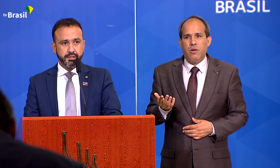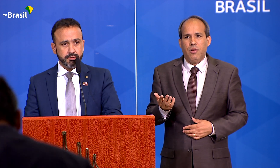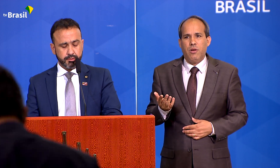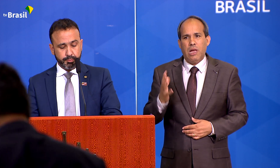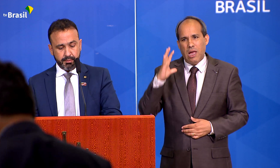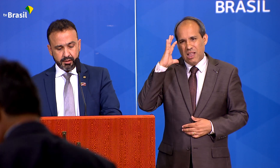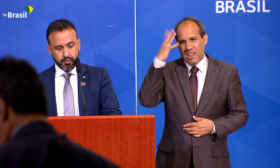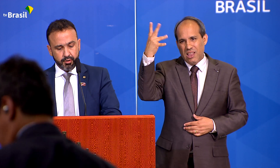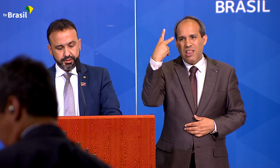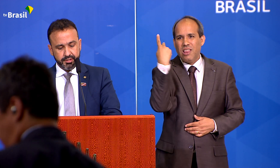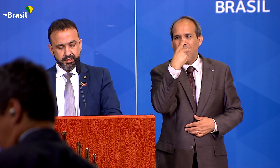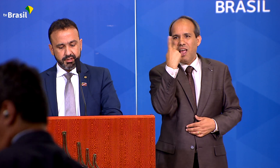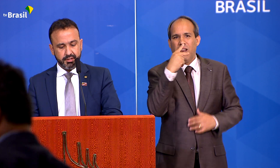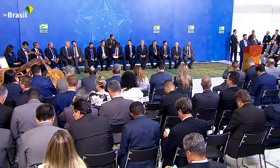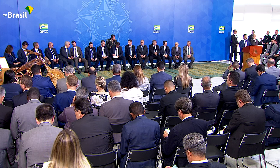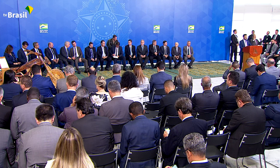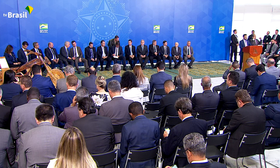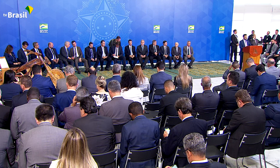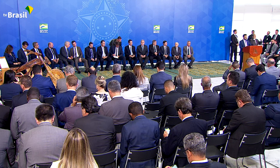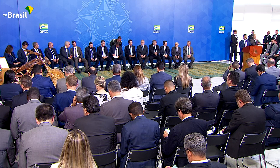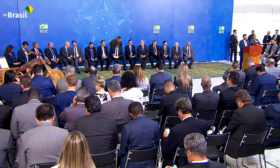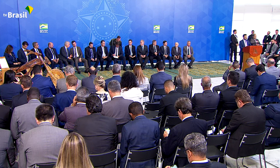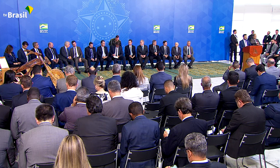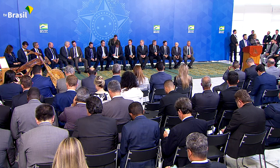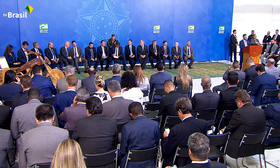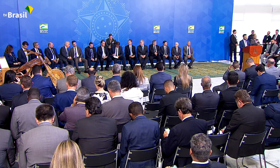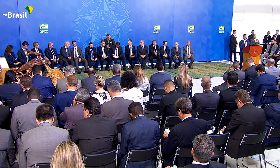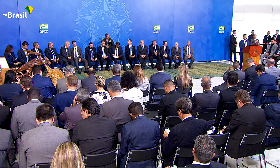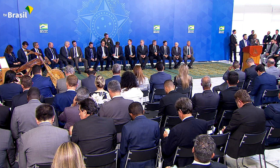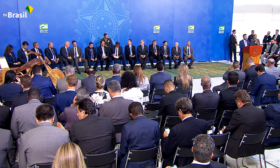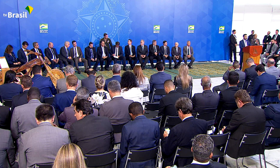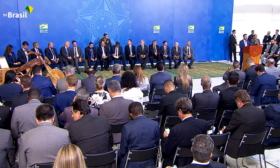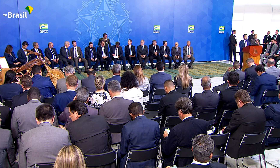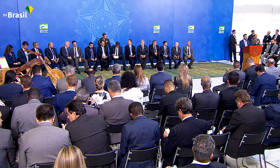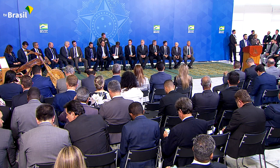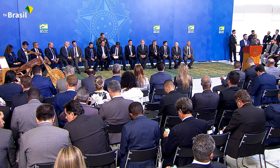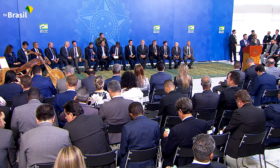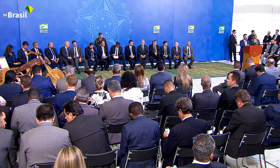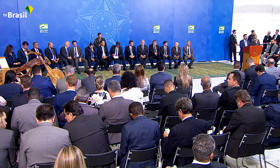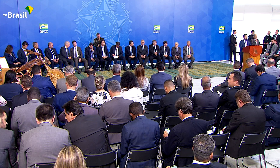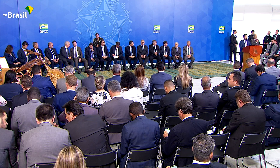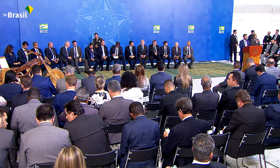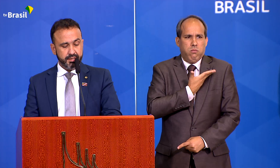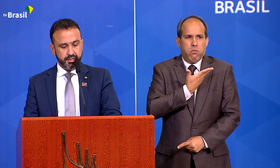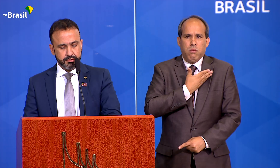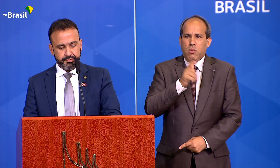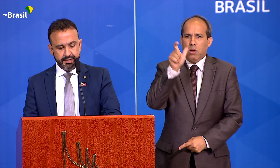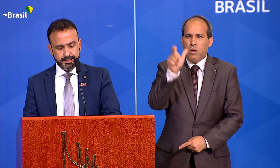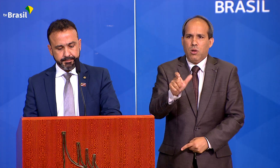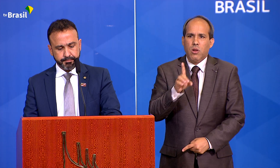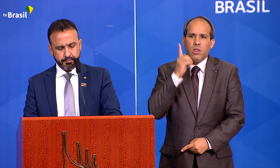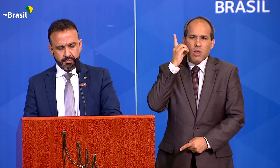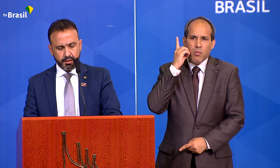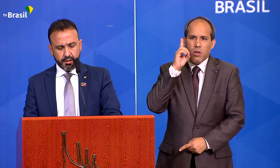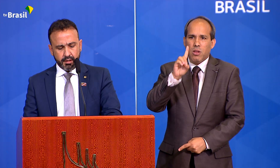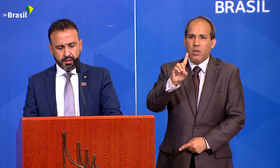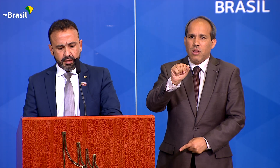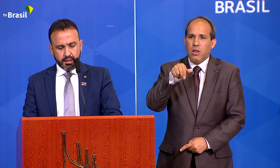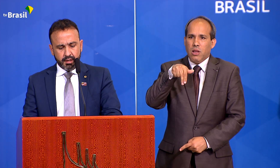com a decisão da suprema corte contra nosso amigo deputado Daniel